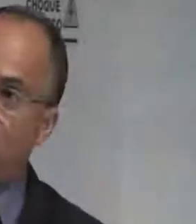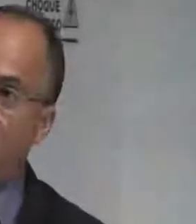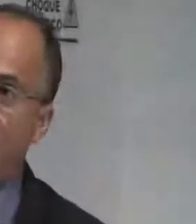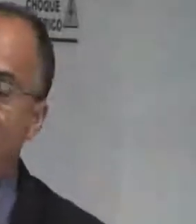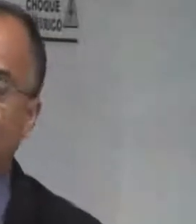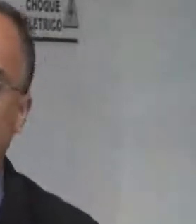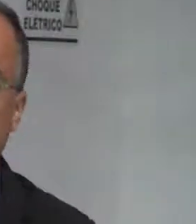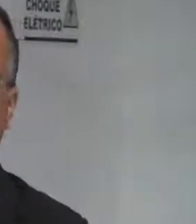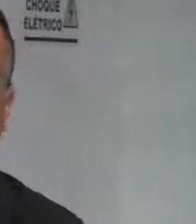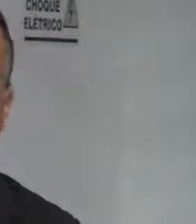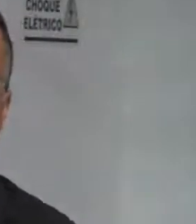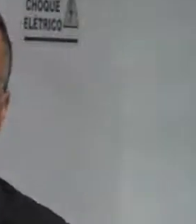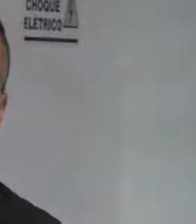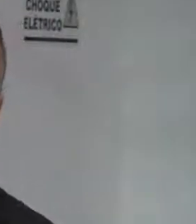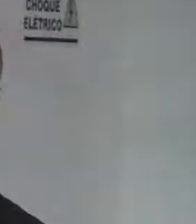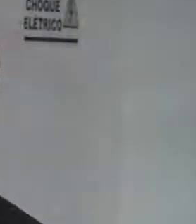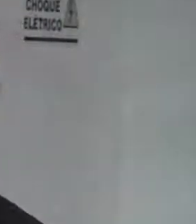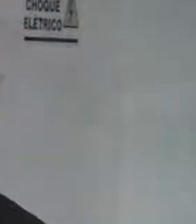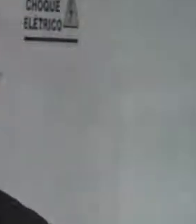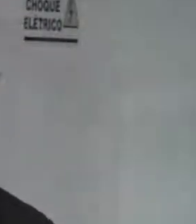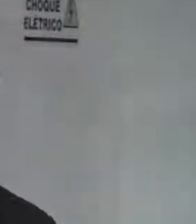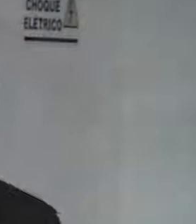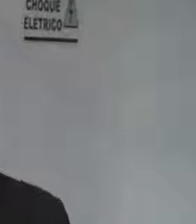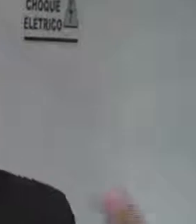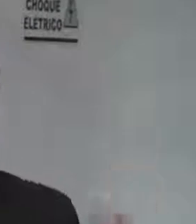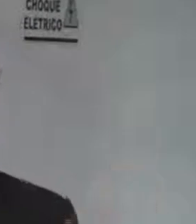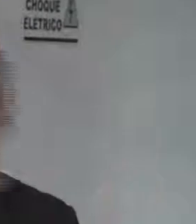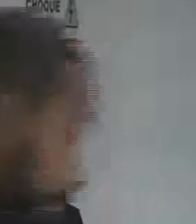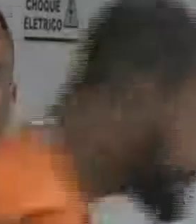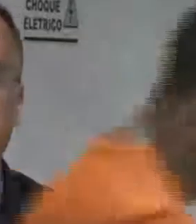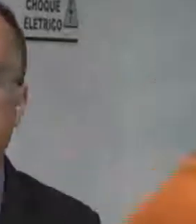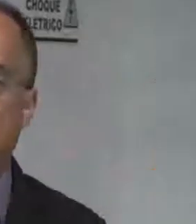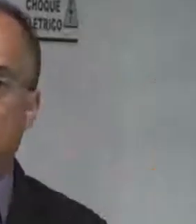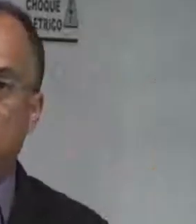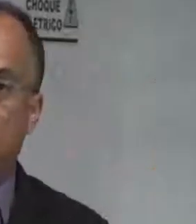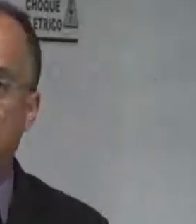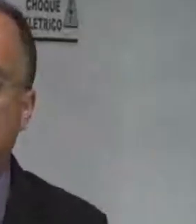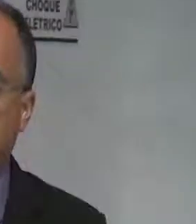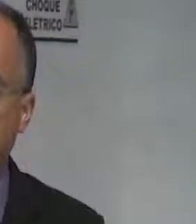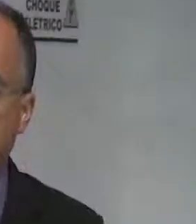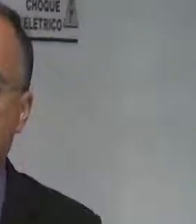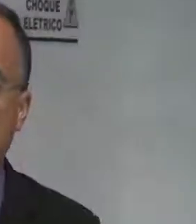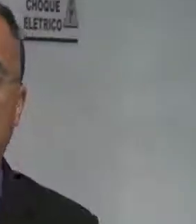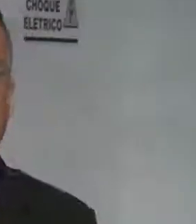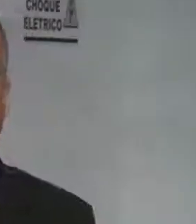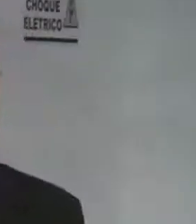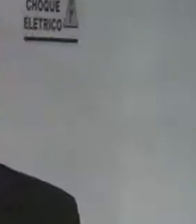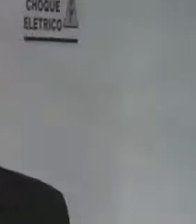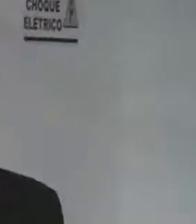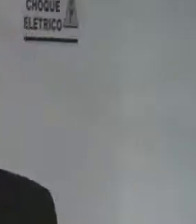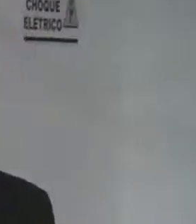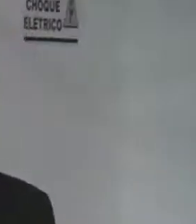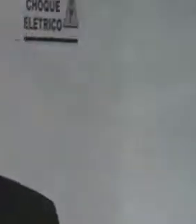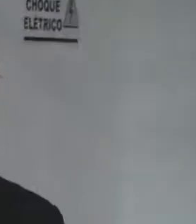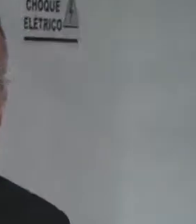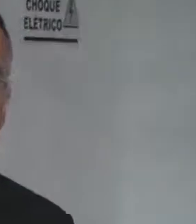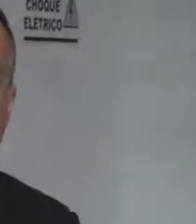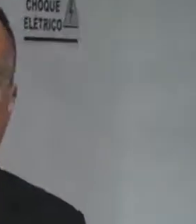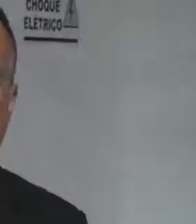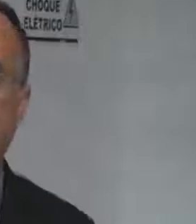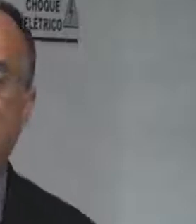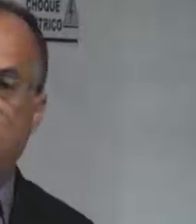de melhorar a questão dessa captação de esgoto aqui da avenida, é um do ponto, mas nós precisamos estar discutindo, estar falando mais e